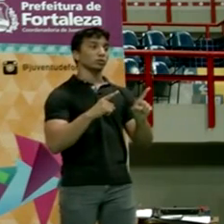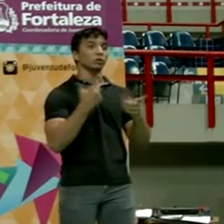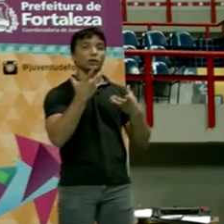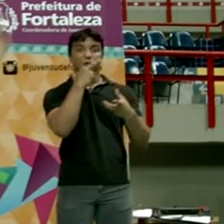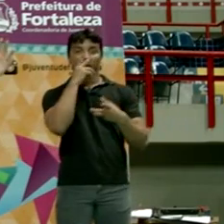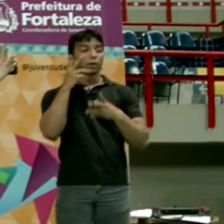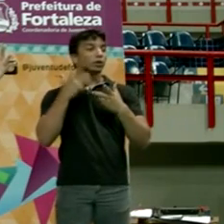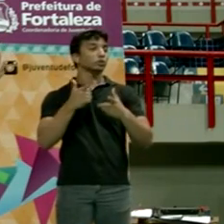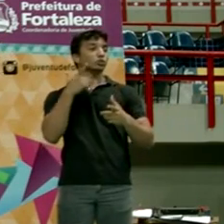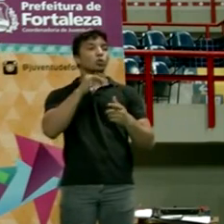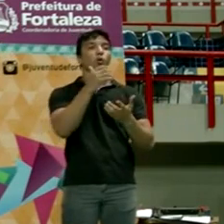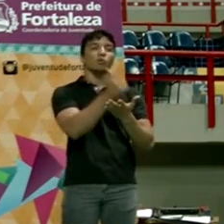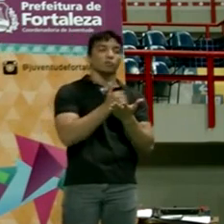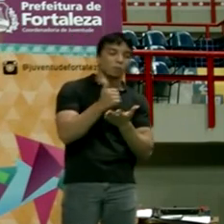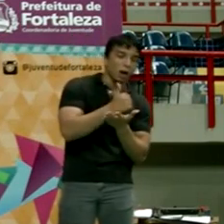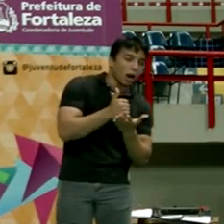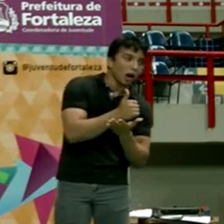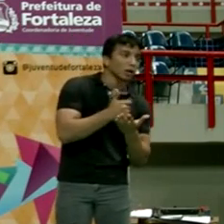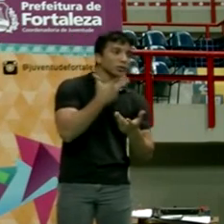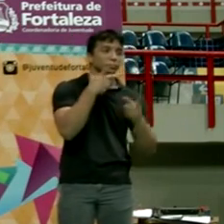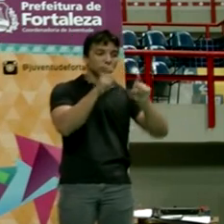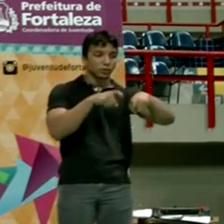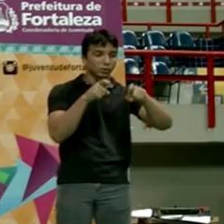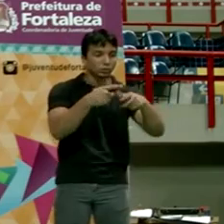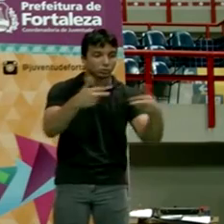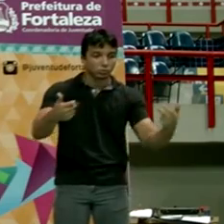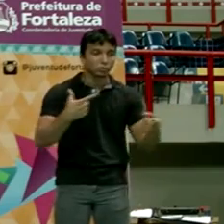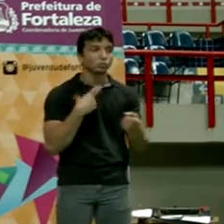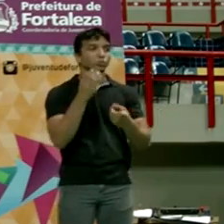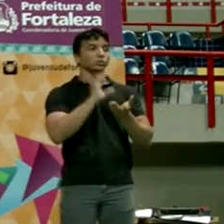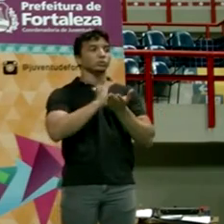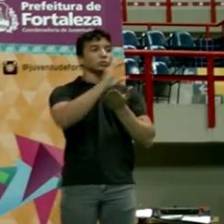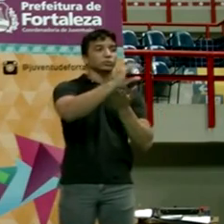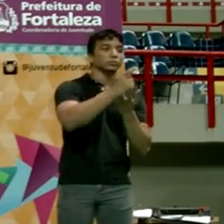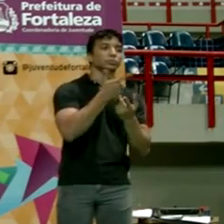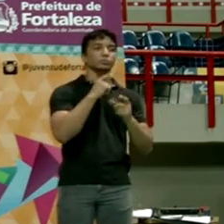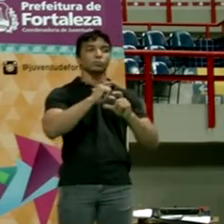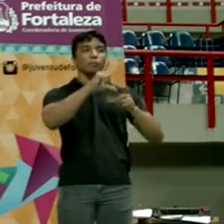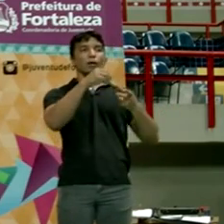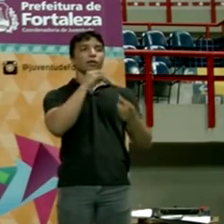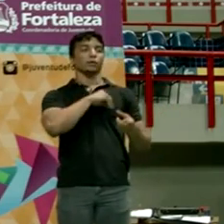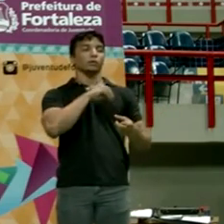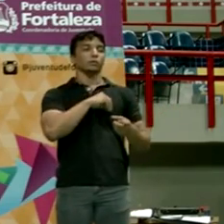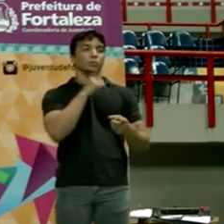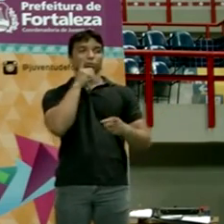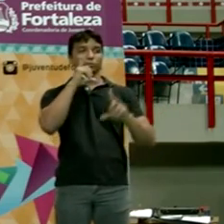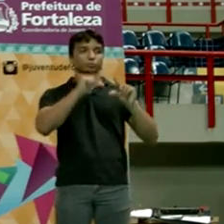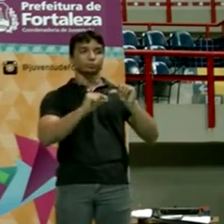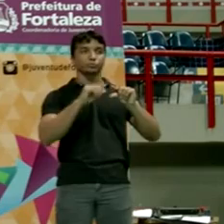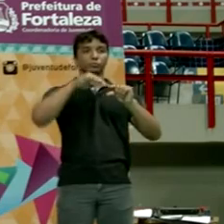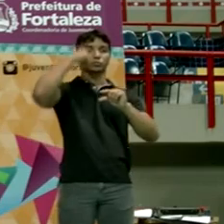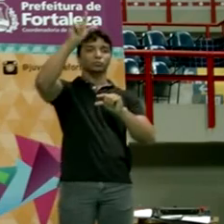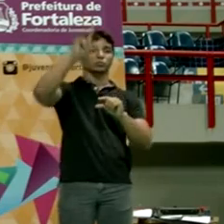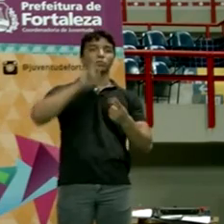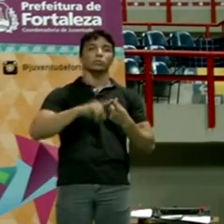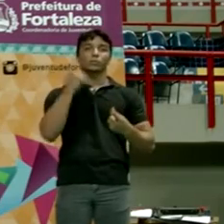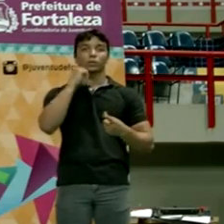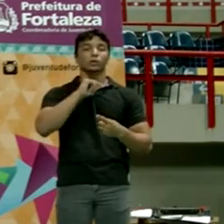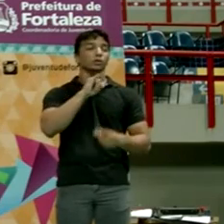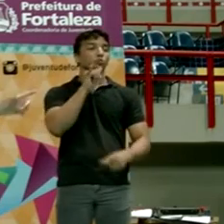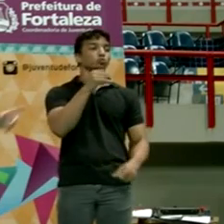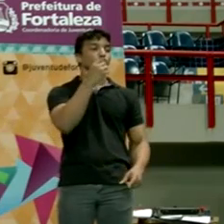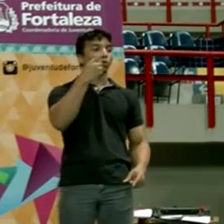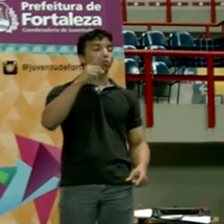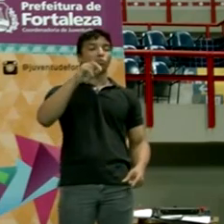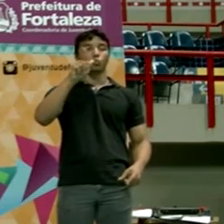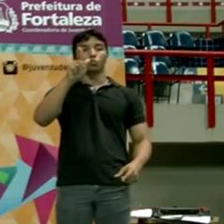queria fazer as reformas de base, reforma agrária, aumentar salário mínimo, diminuir o lucro das multinacionais. Quem era ele?